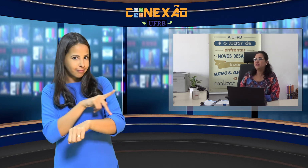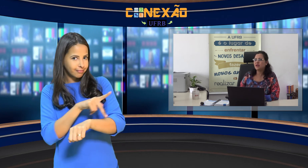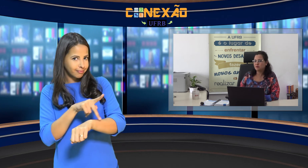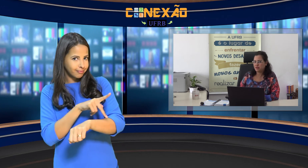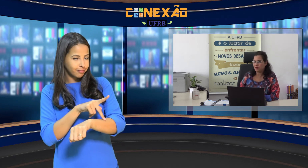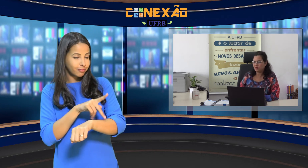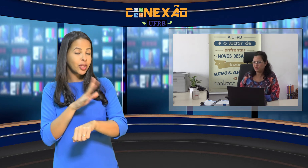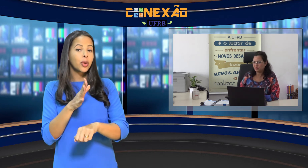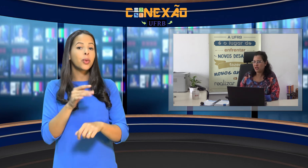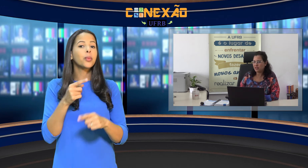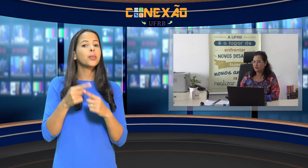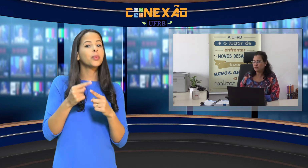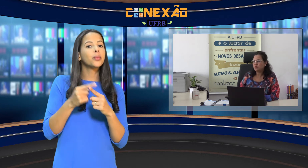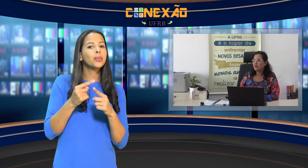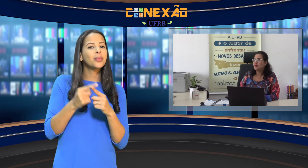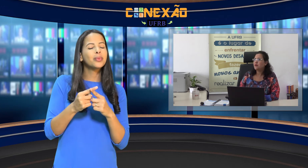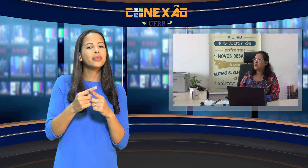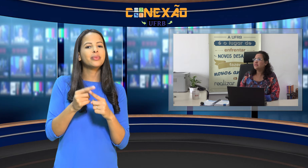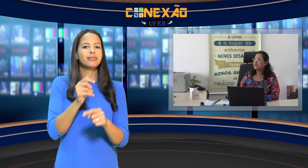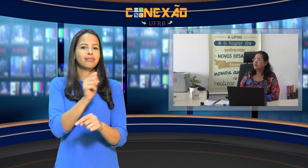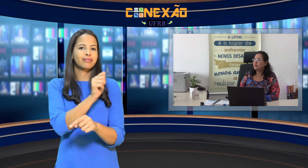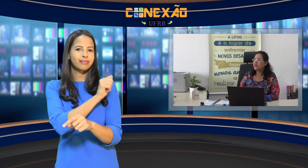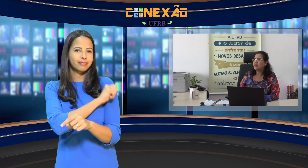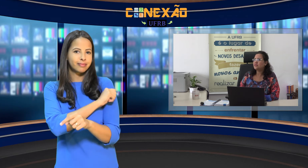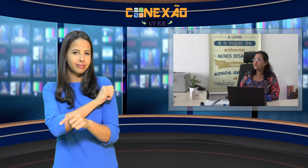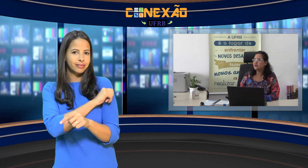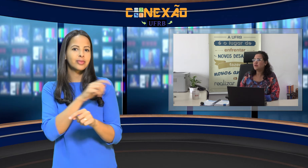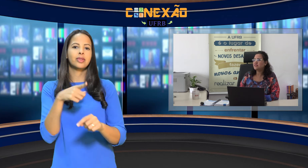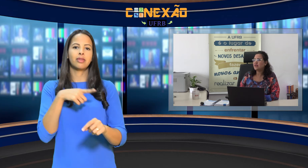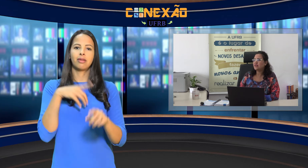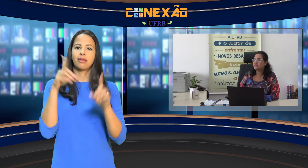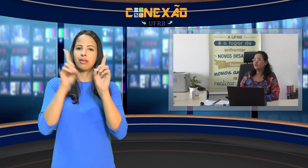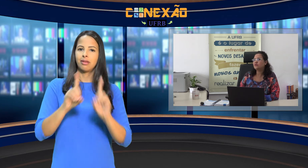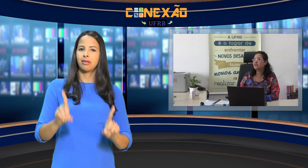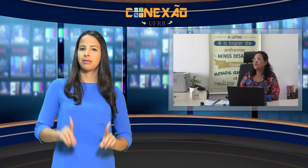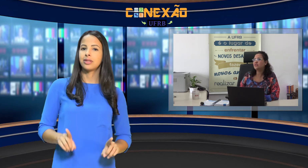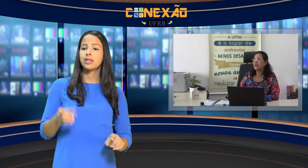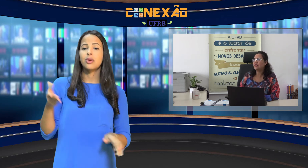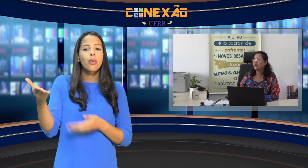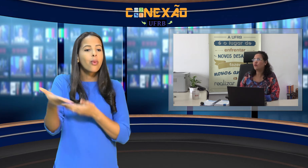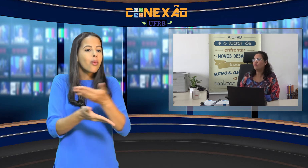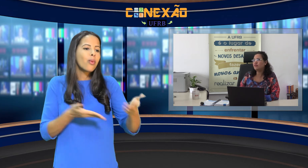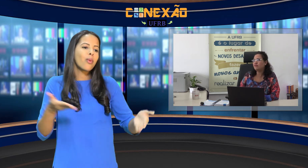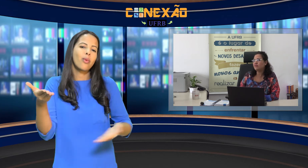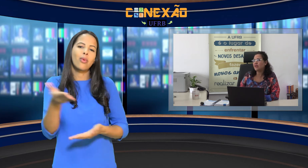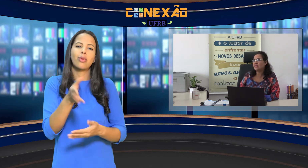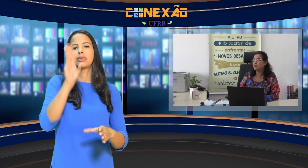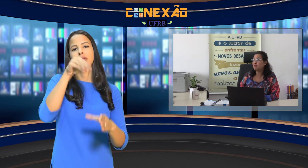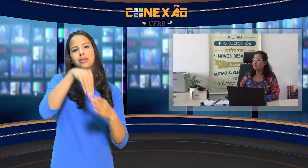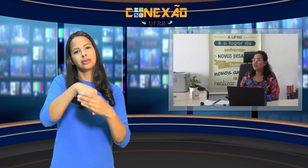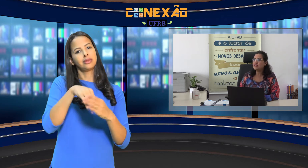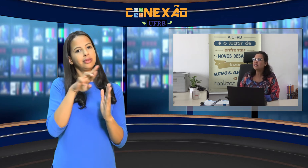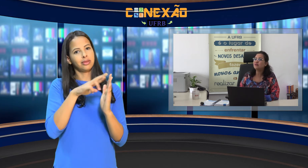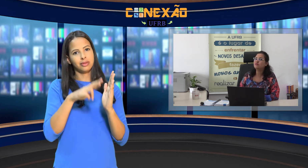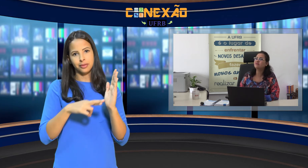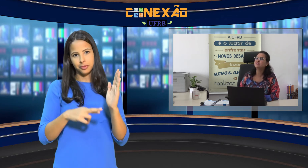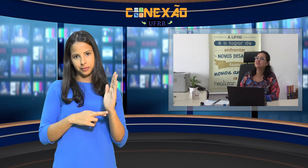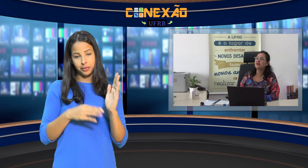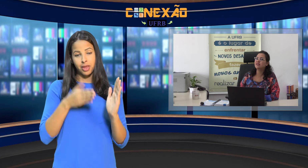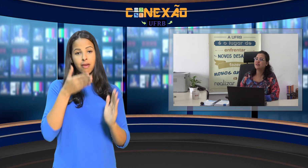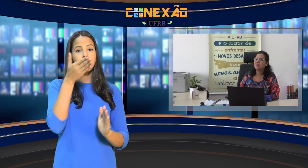pensar materiais pedagógicos para isso. Mas também a gente tem que pensar que esse estudante ele convive, ele tem uma